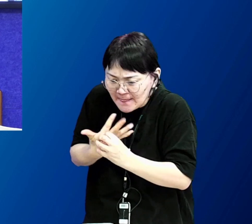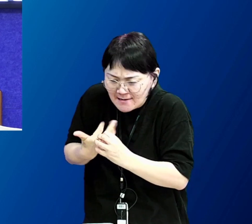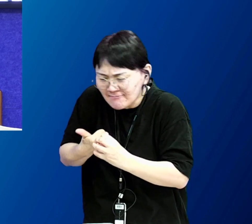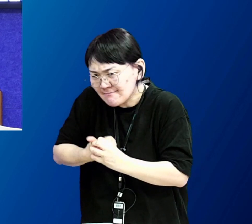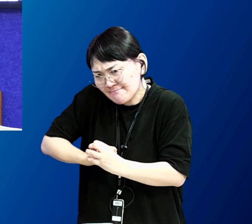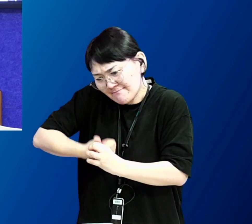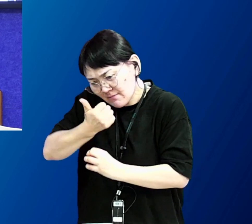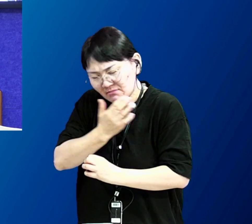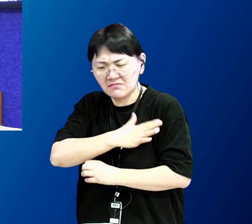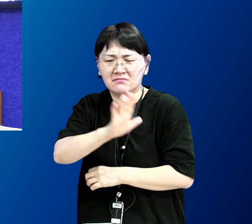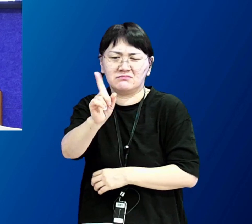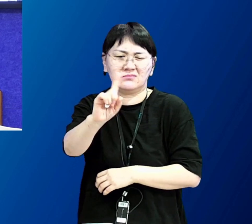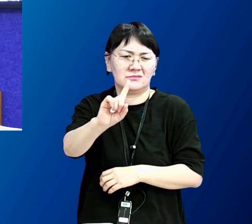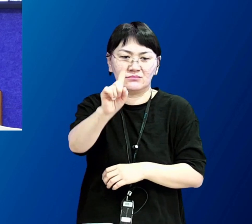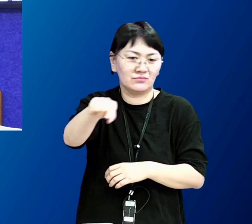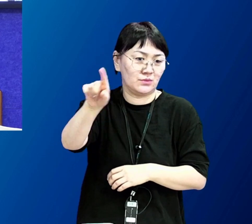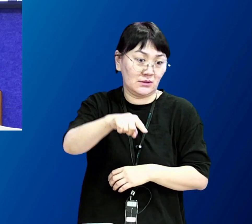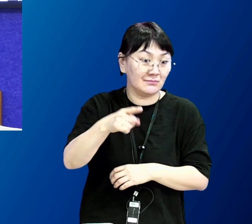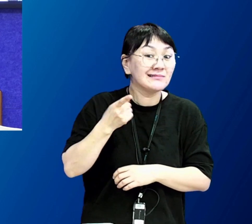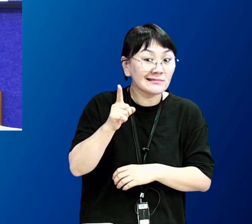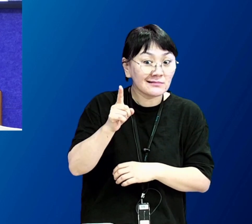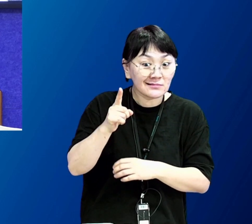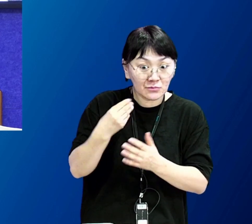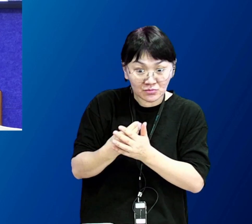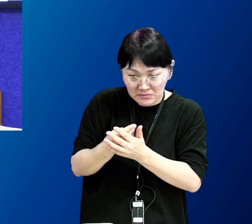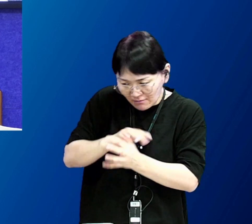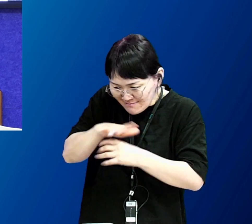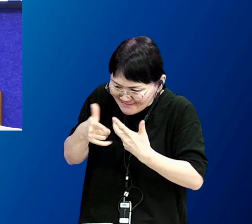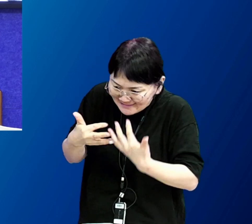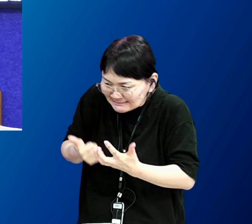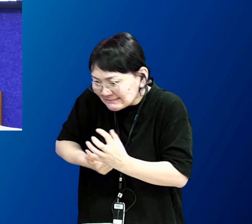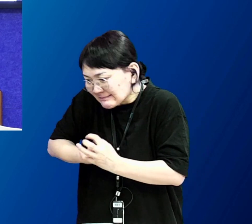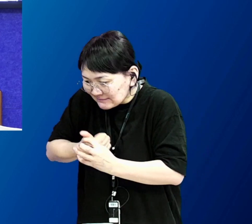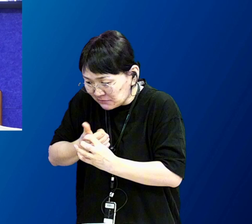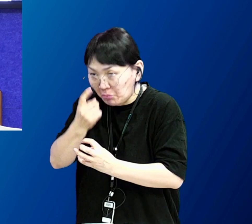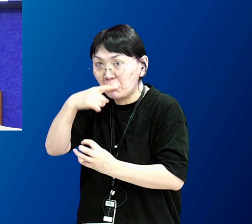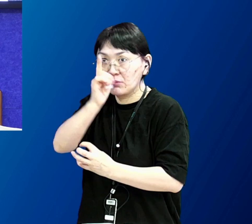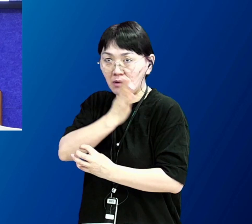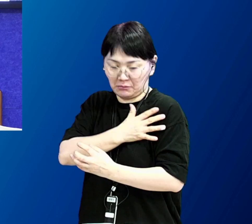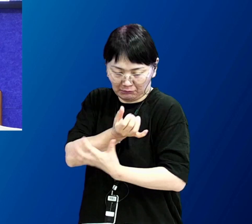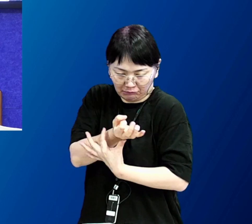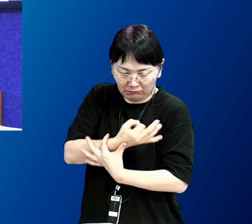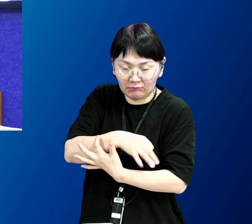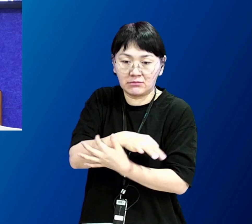хайрлаа. Учир нь тэнд эцгийн хайр байхгүй гэж хэлсэн.